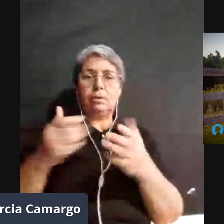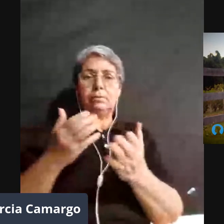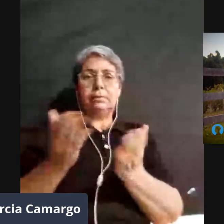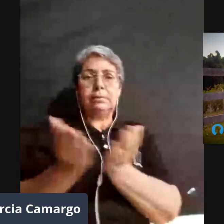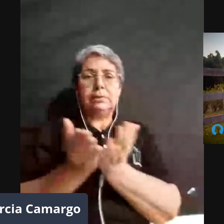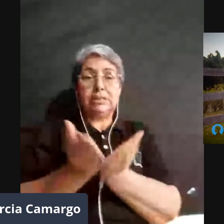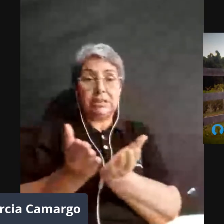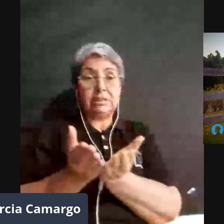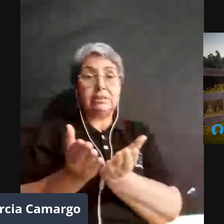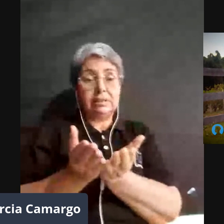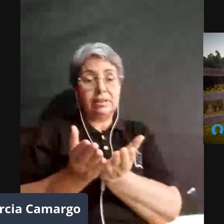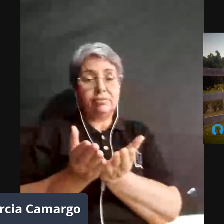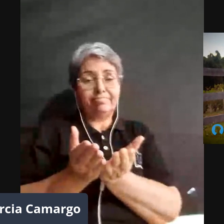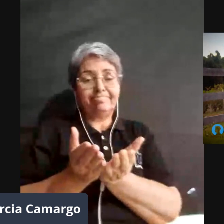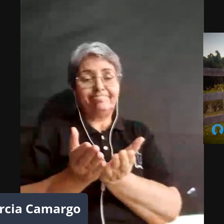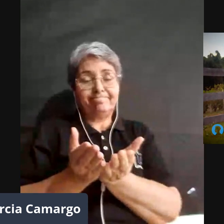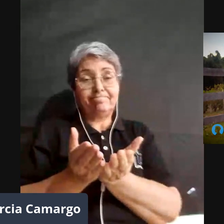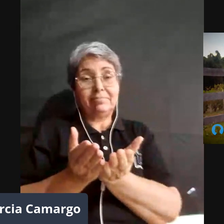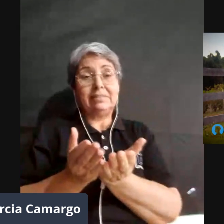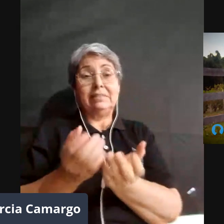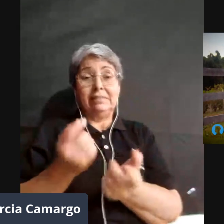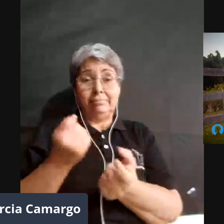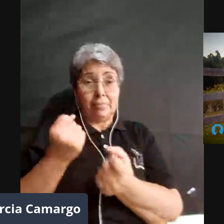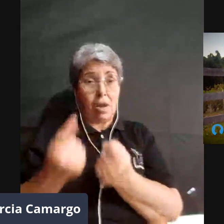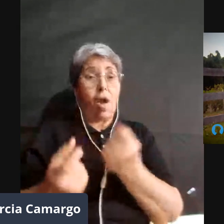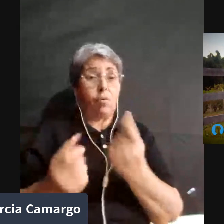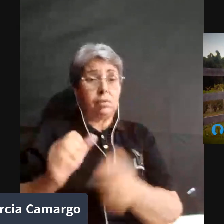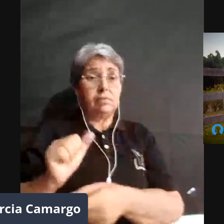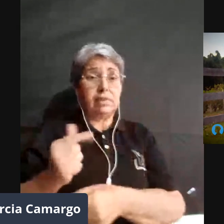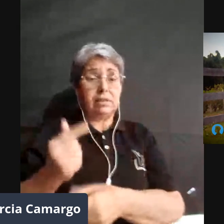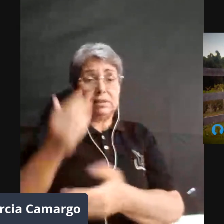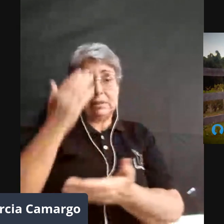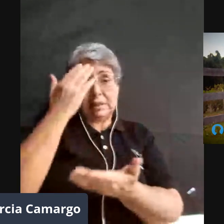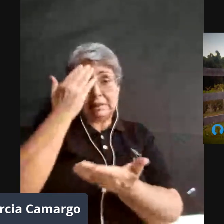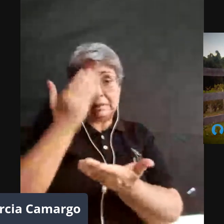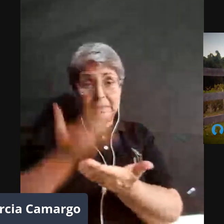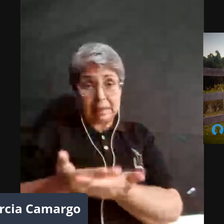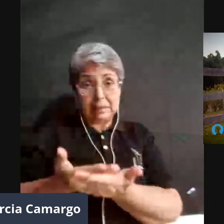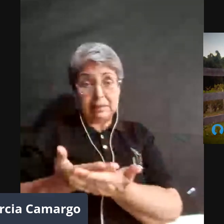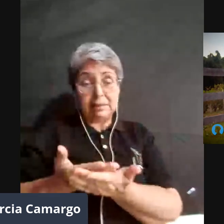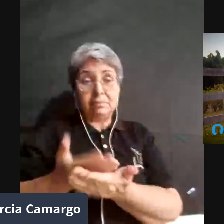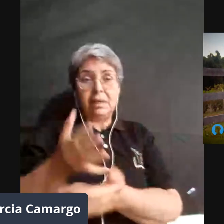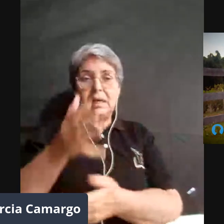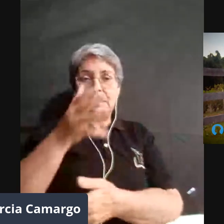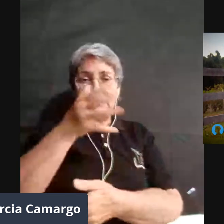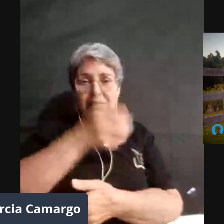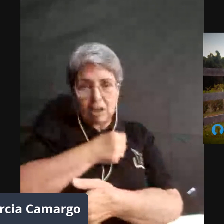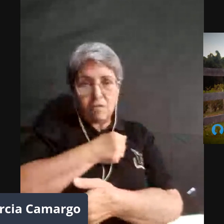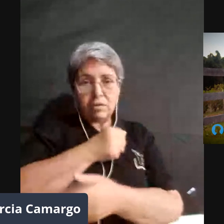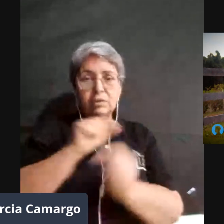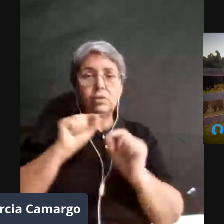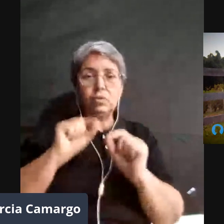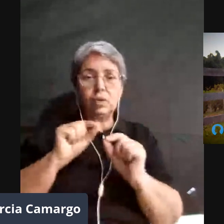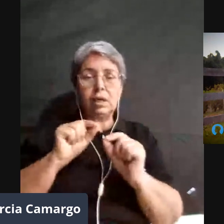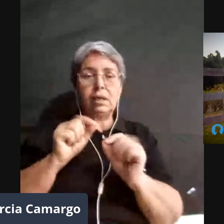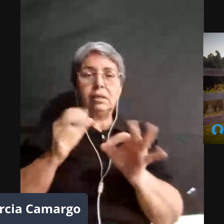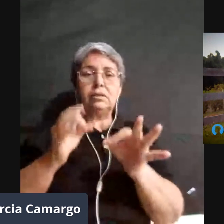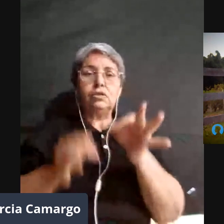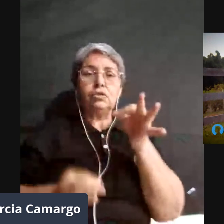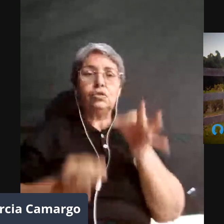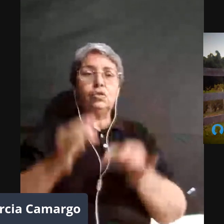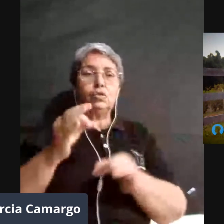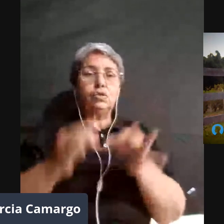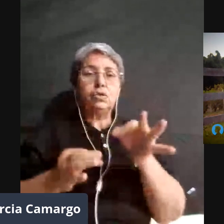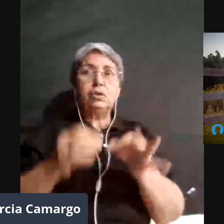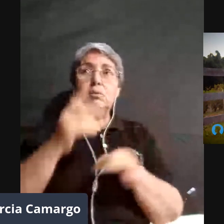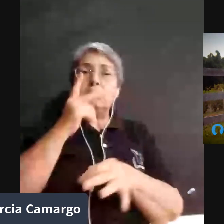lamento dizer que muitos adventistas também, creem que a salvação acontece por uma justificação forense